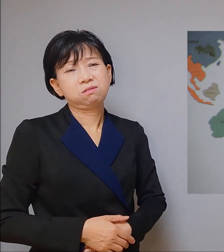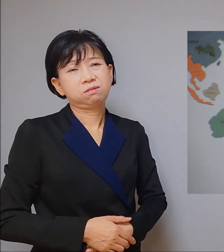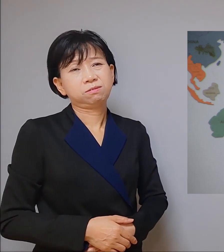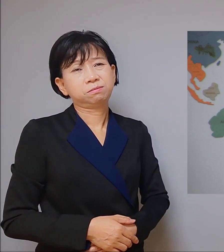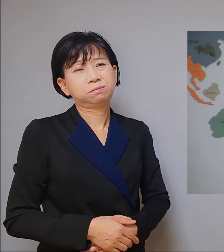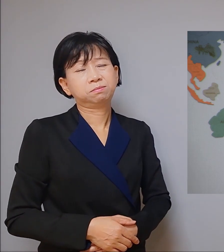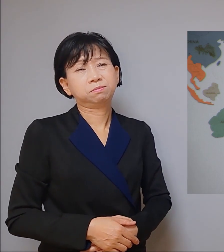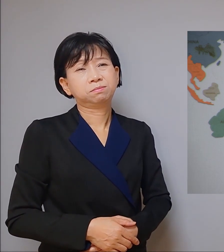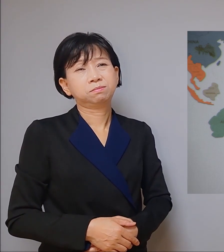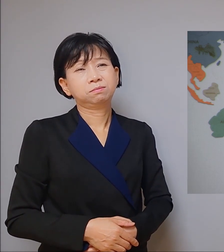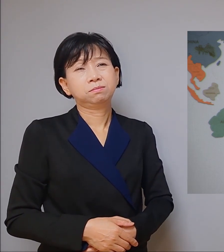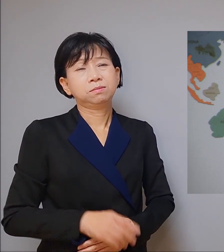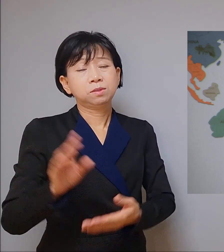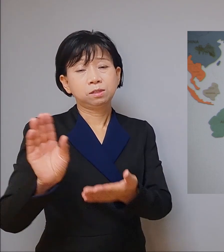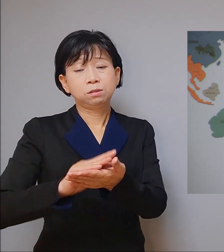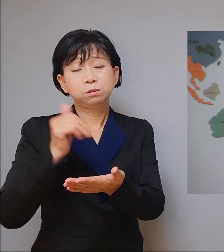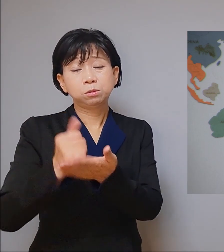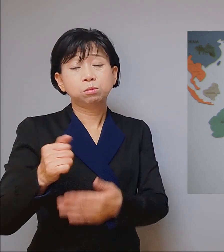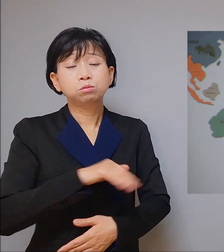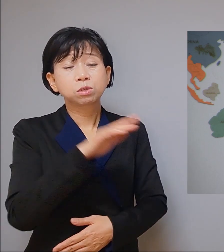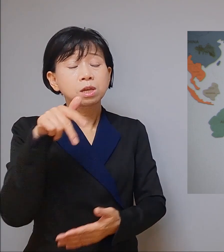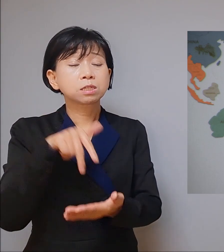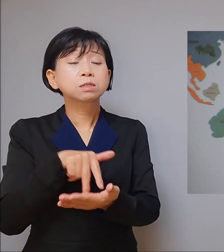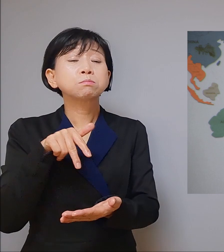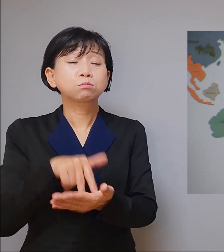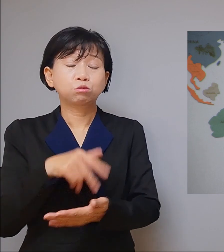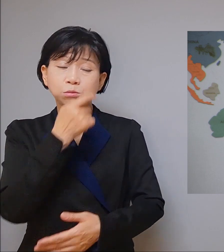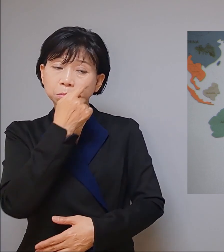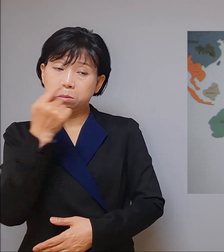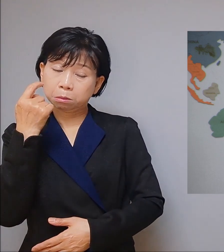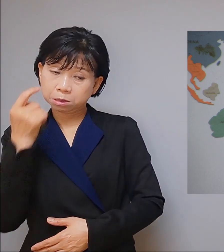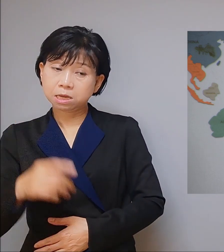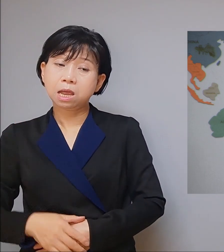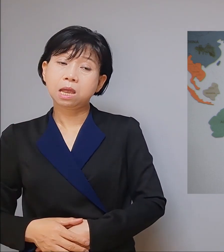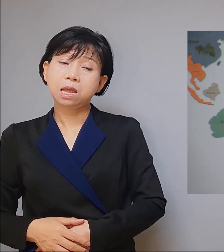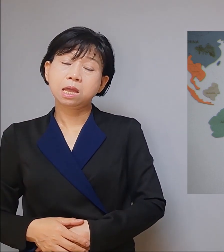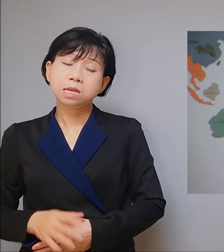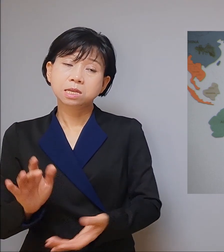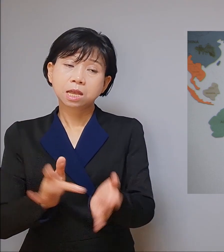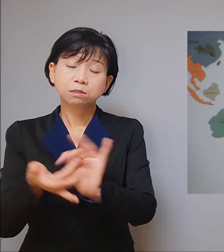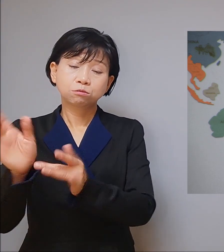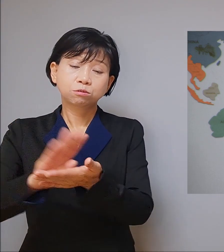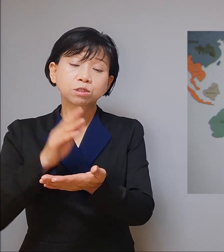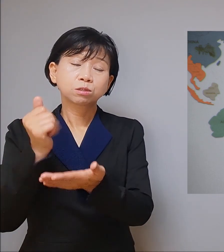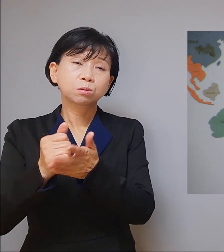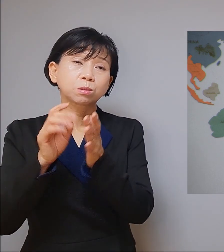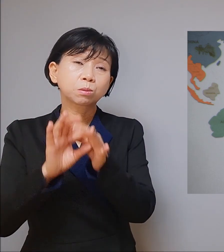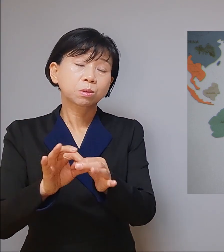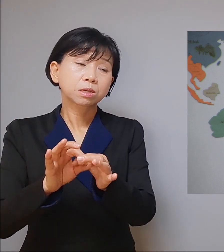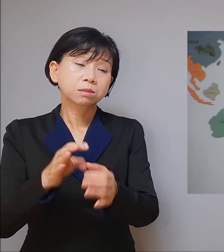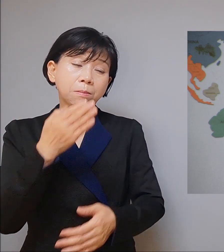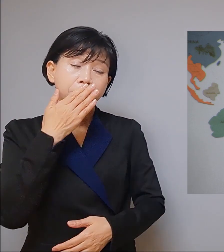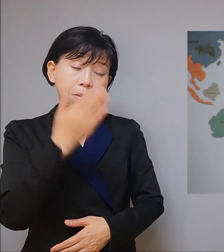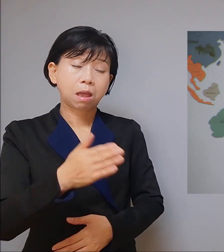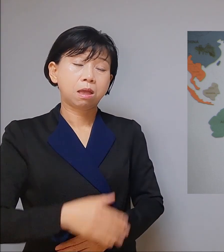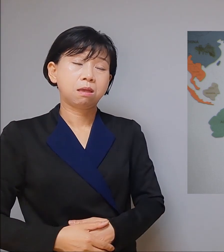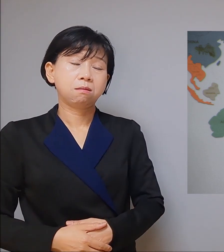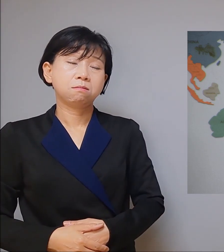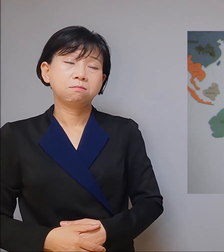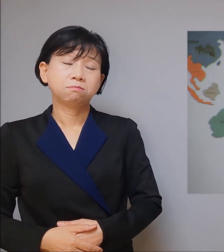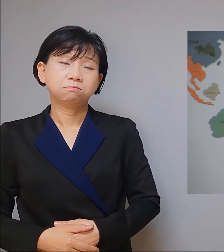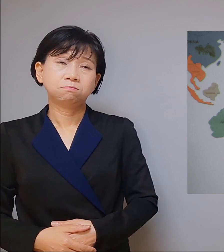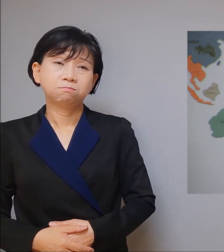받았다라는 내용입니다. 그리스도가 우리의 신분을 보장해 주시는 줄 믿습니다. 예수 그리스도를 통해 할 수 없는 일은요 아무것도